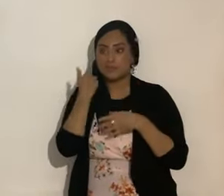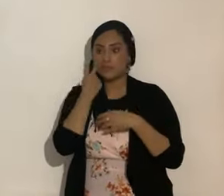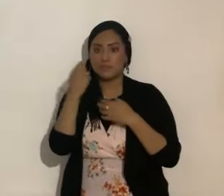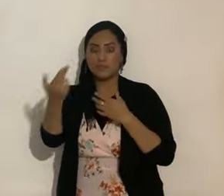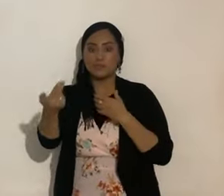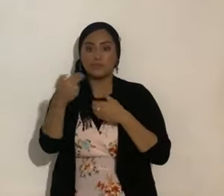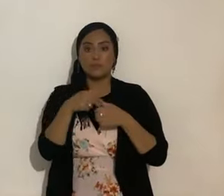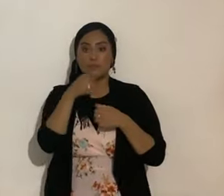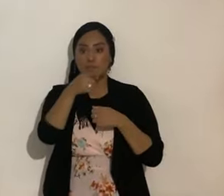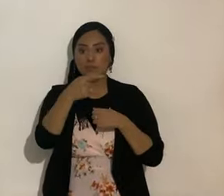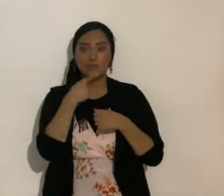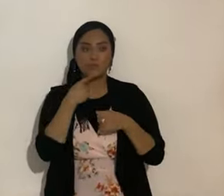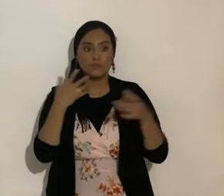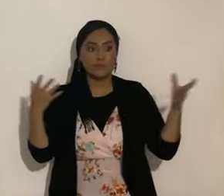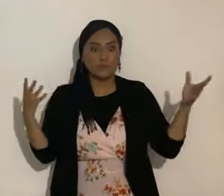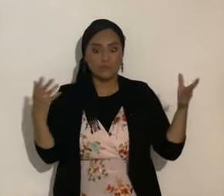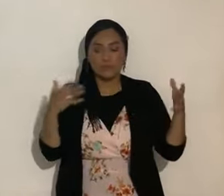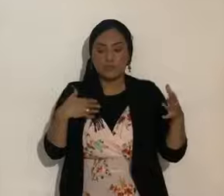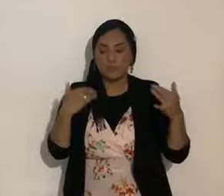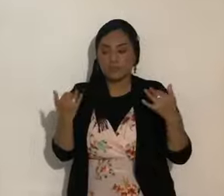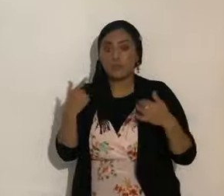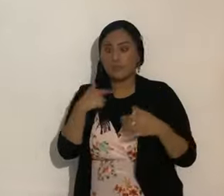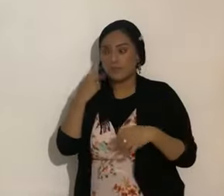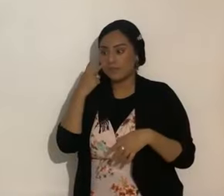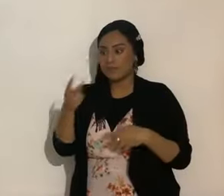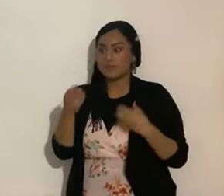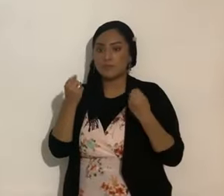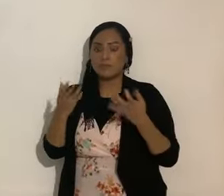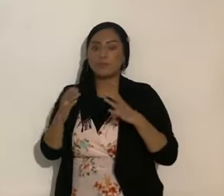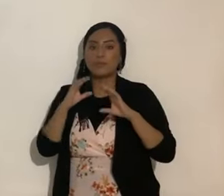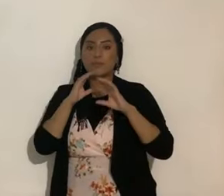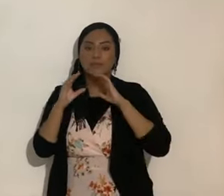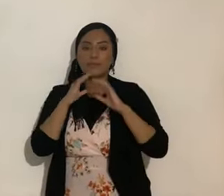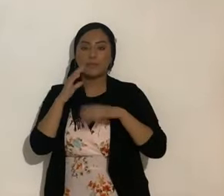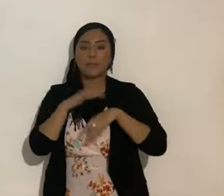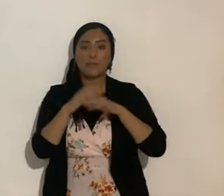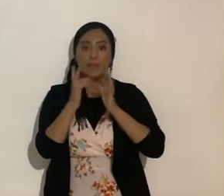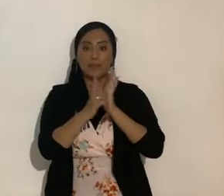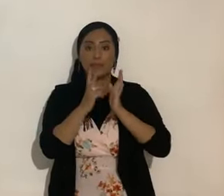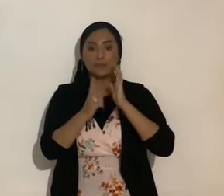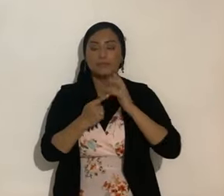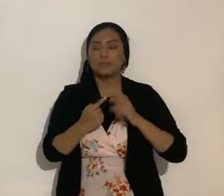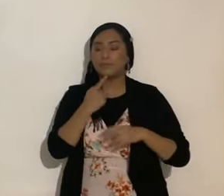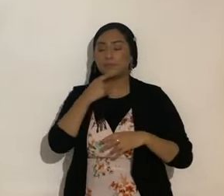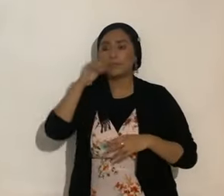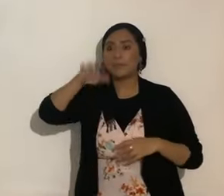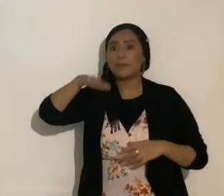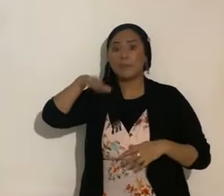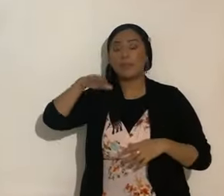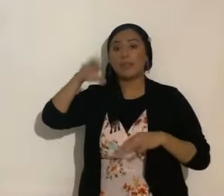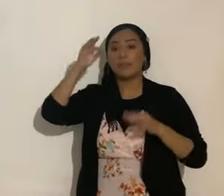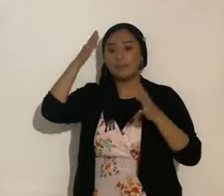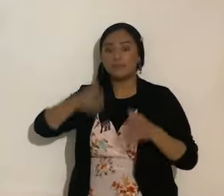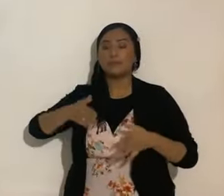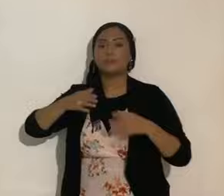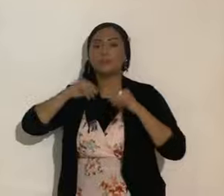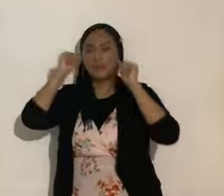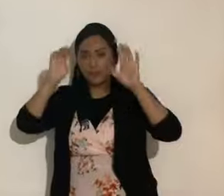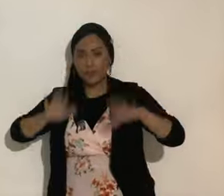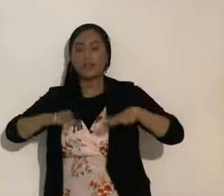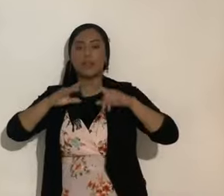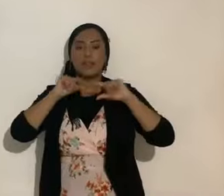de llegar y dices, descubrí, hoy estuve viendo muchos comentarios en los videos, Rue Palacios y bendiciones,